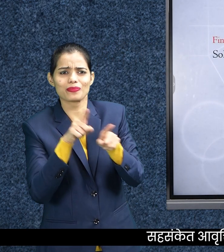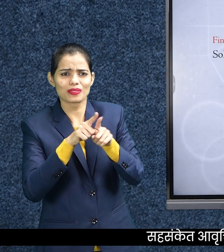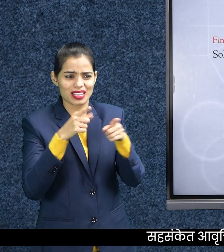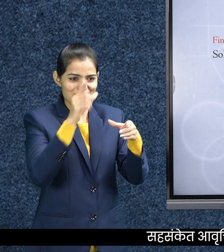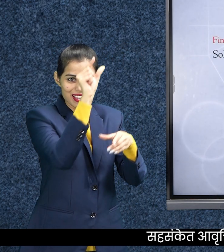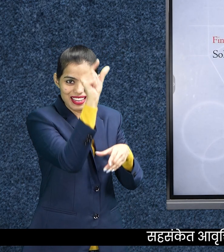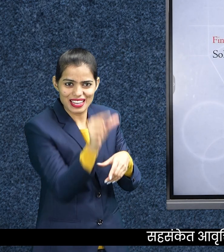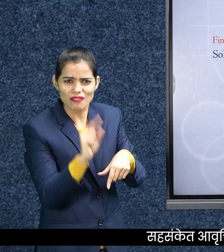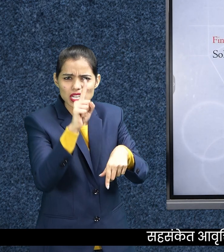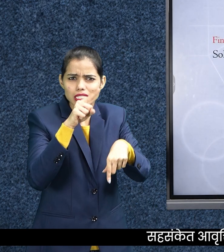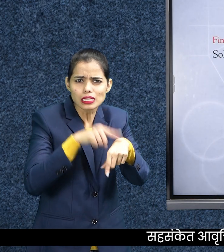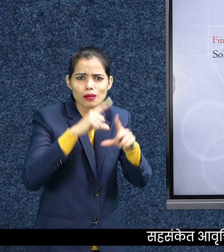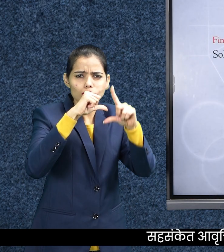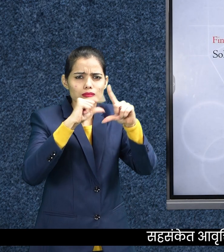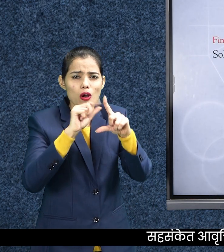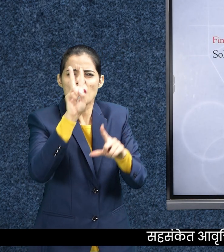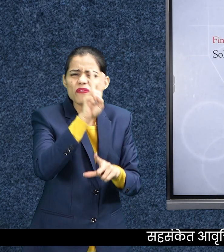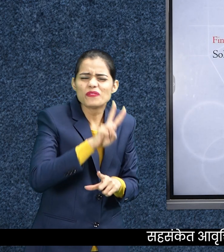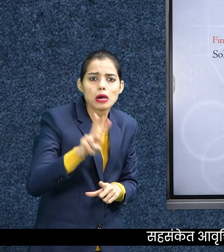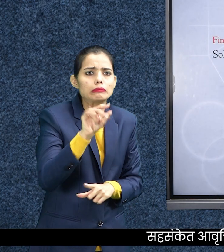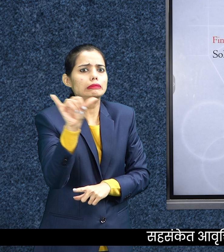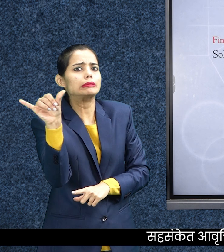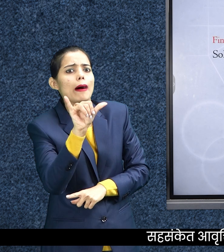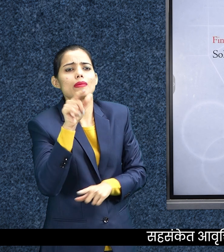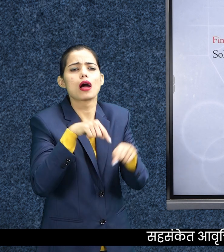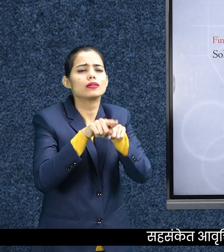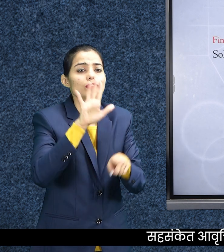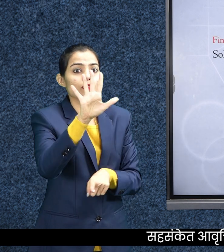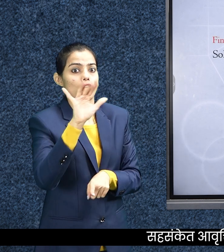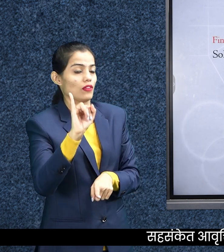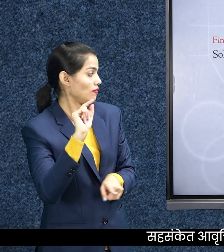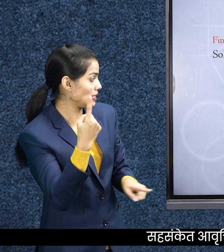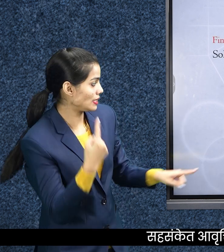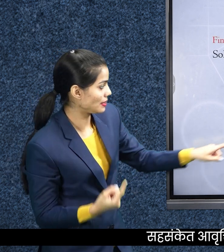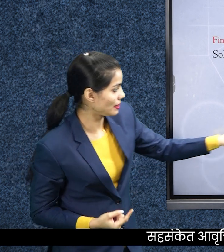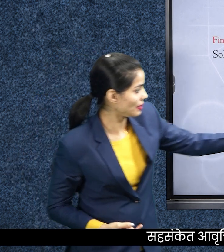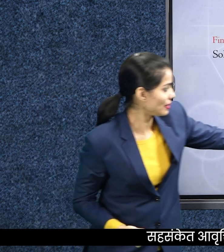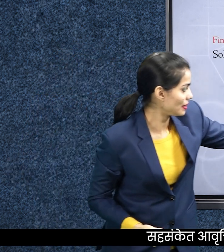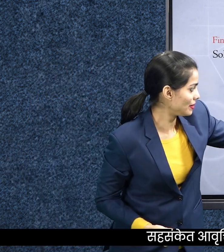सहसंकेत आवृत्ति की पहली पंक्ति में मान वही है अर्थात 56।